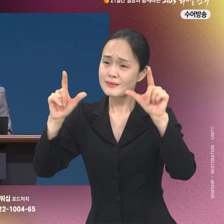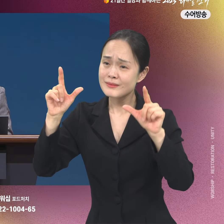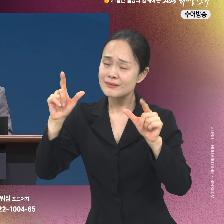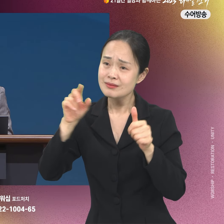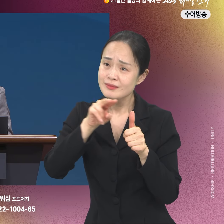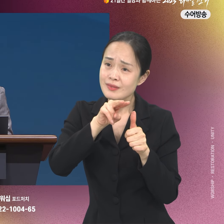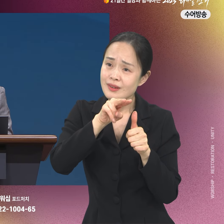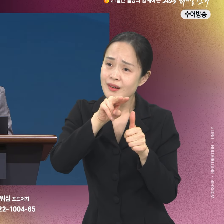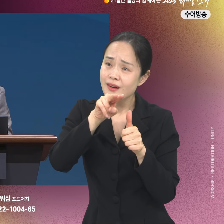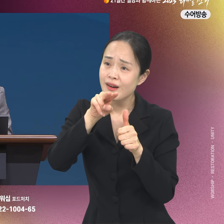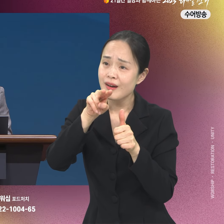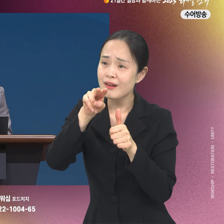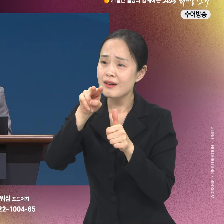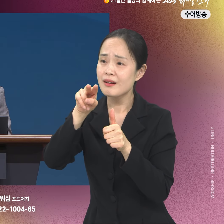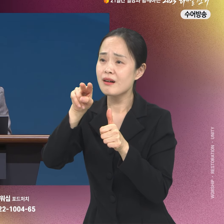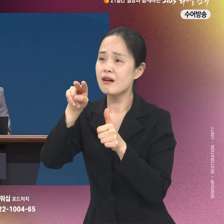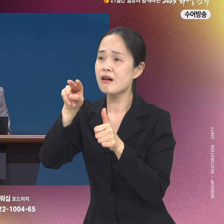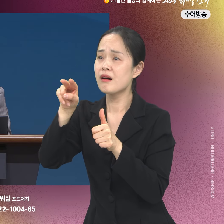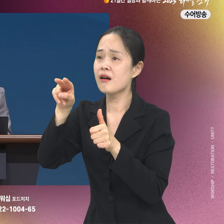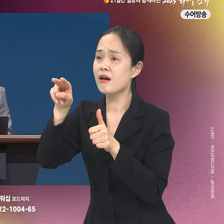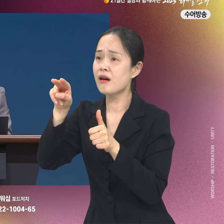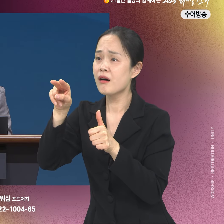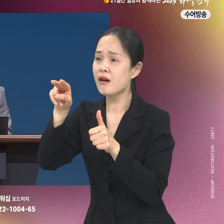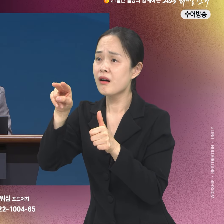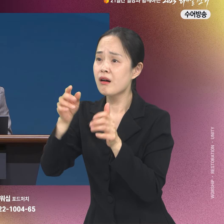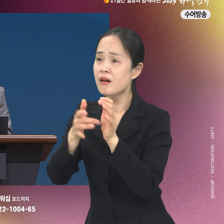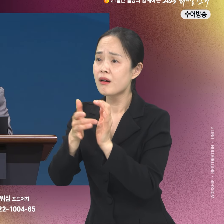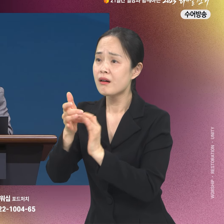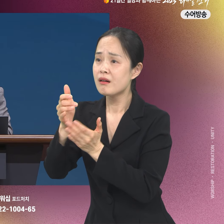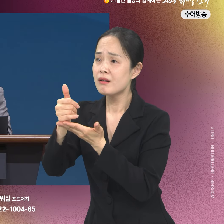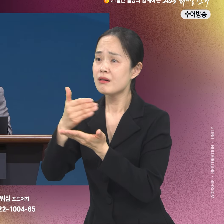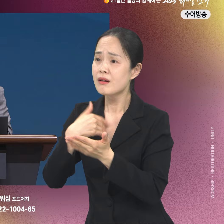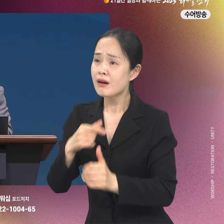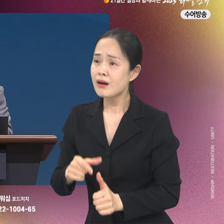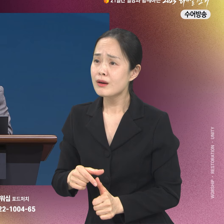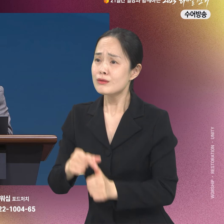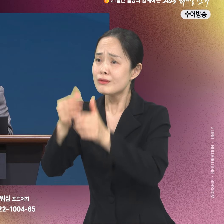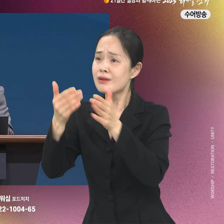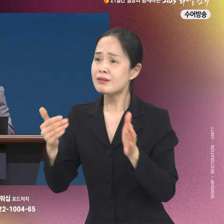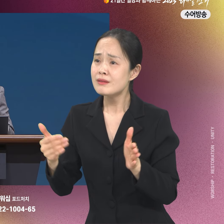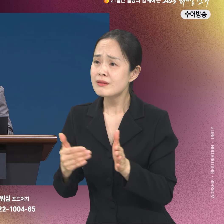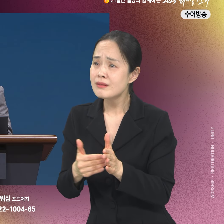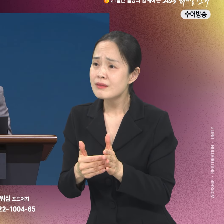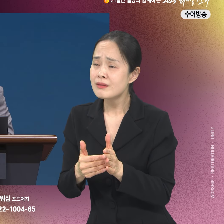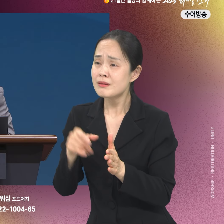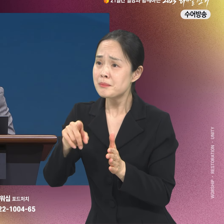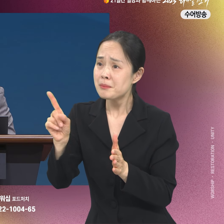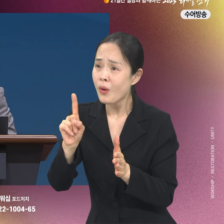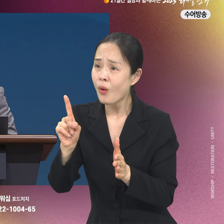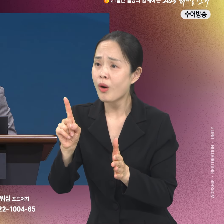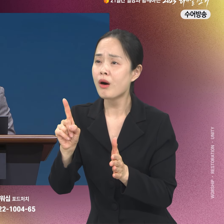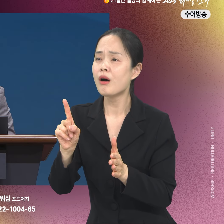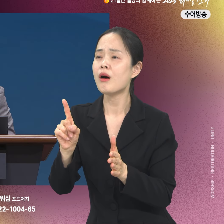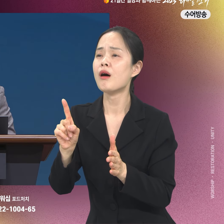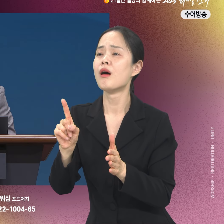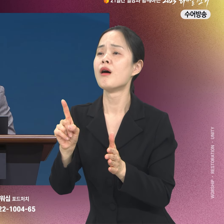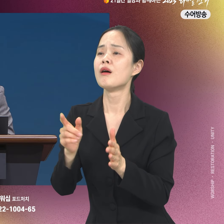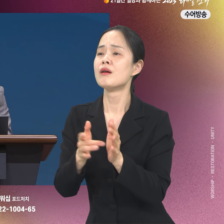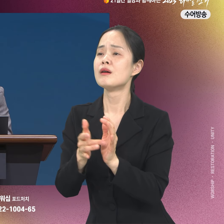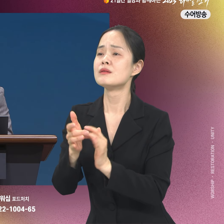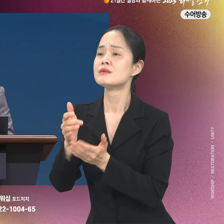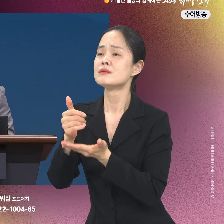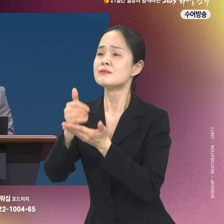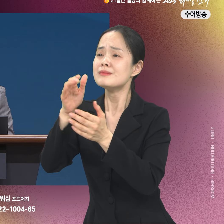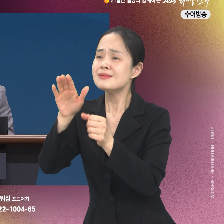나를 구원하셨구나. 그것은 사랑이다. 이 영화를 통해서